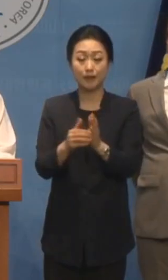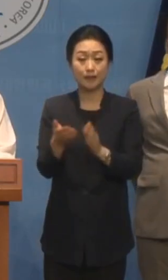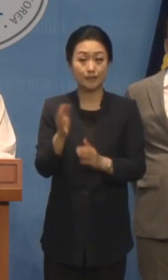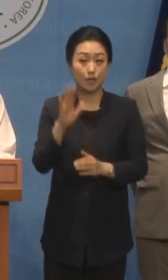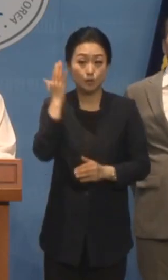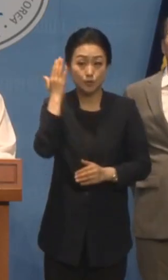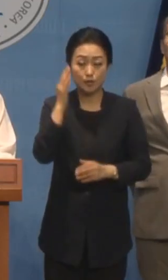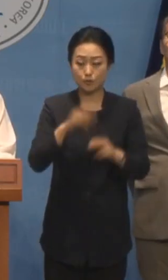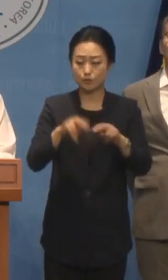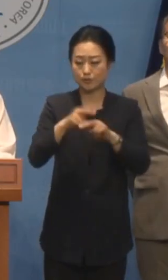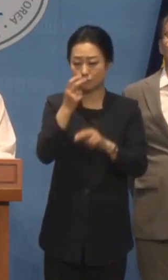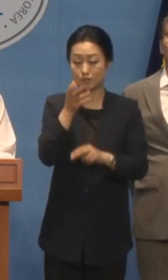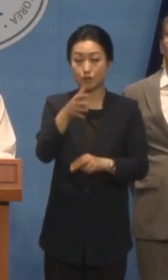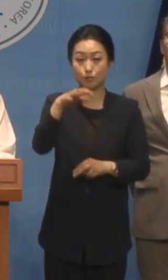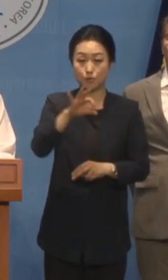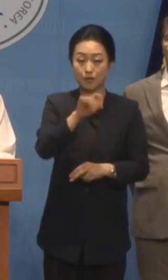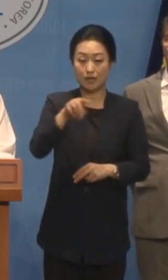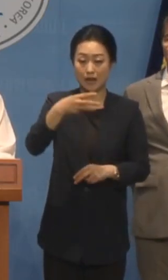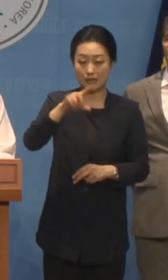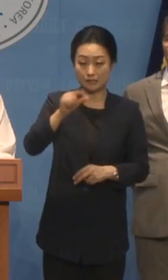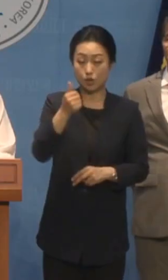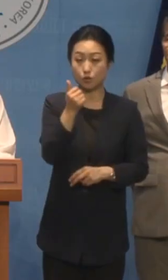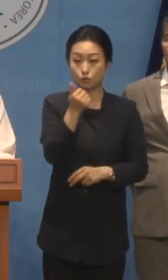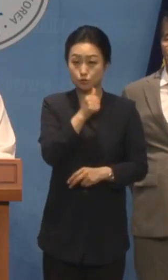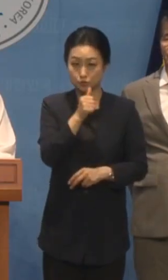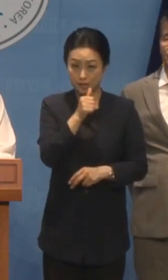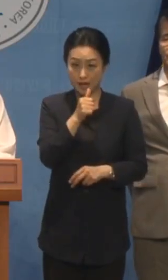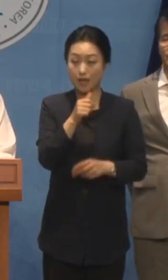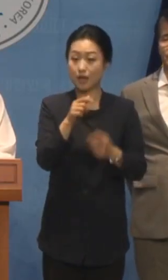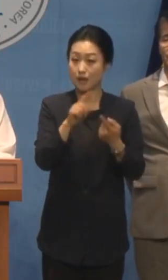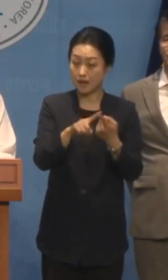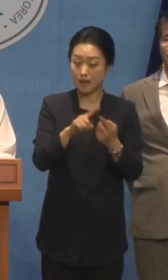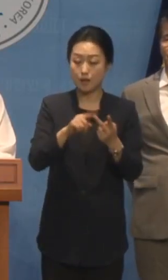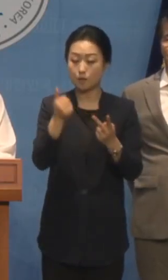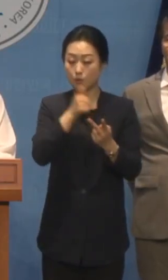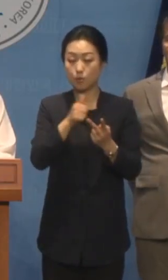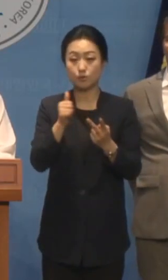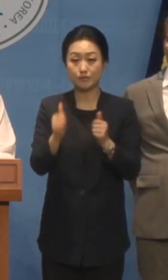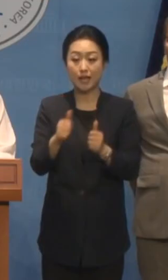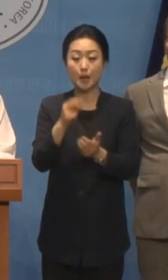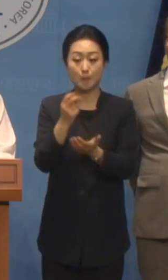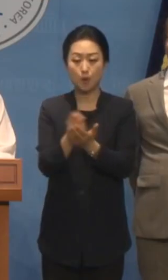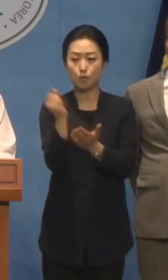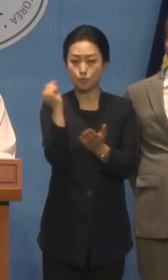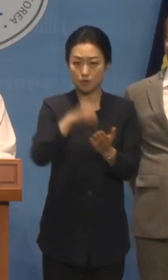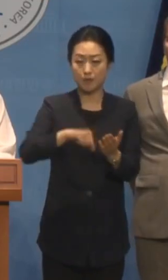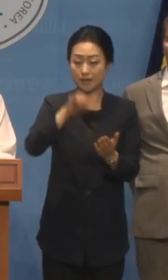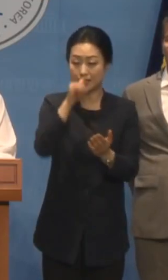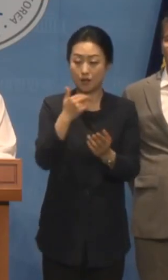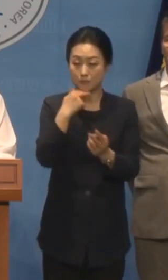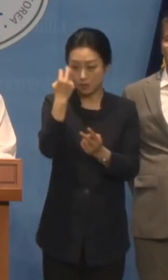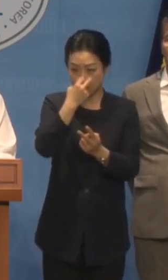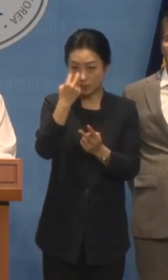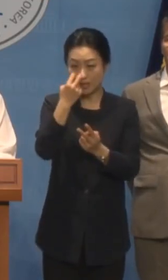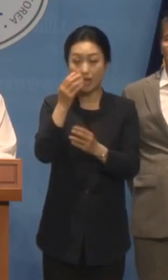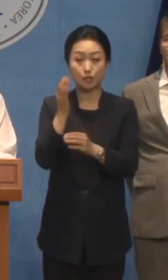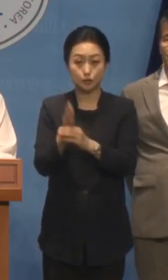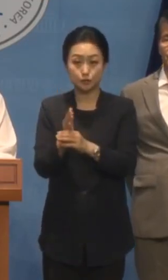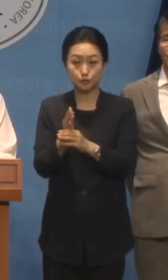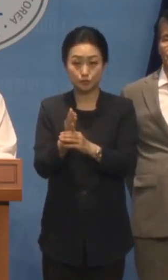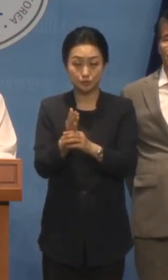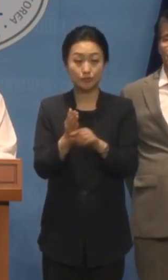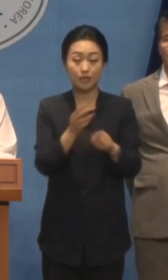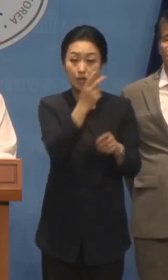최근 공수처도 알선수재와 변호사법 위반 여부를 수사하겠다고 했으므로 검찰도 이에 부합하는 조치를 취해주기